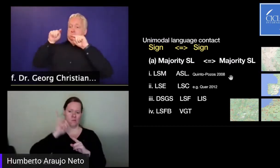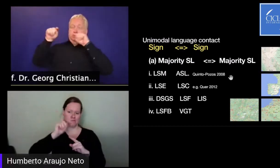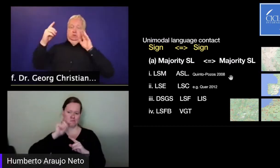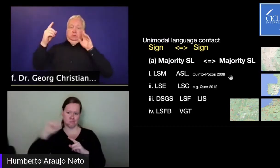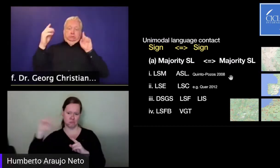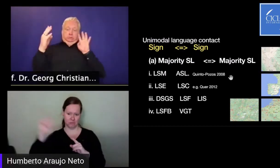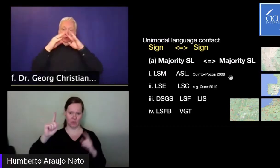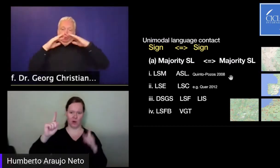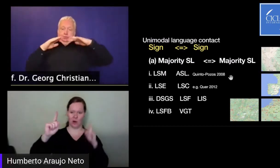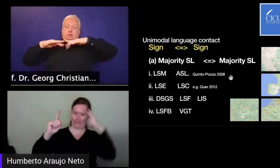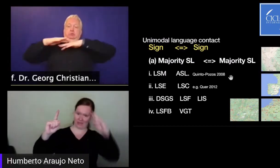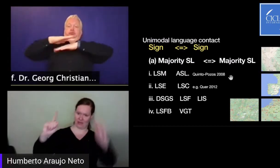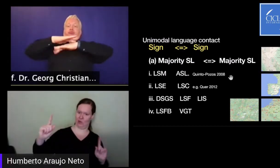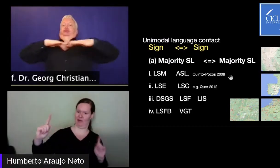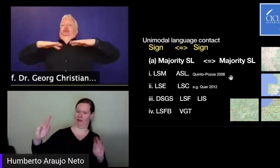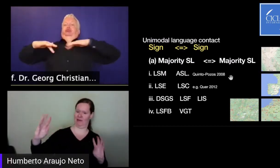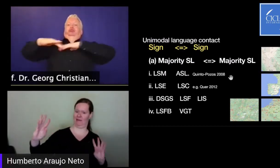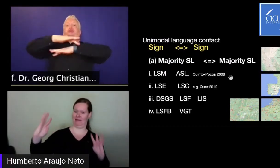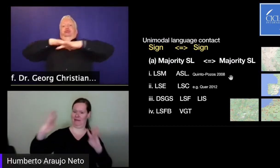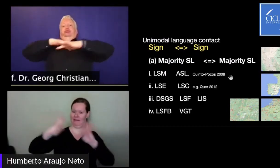uma fronteira